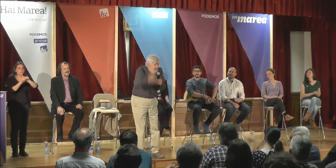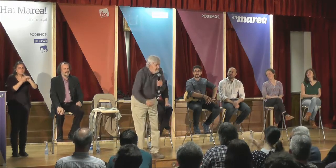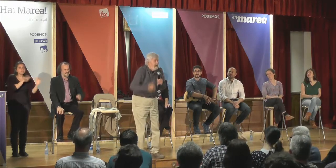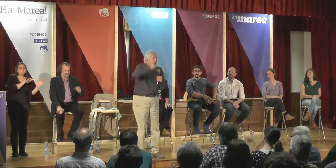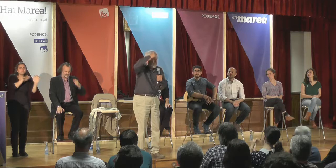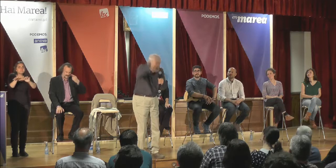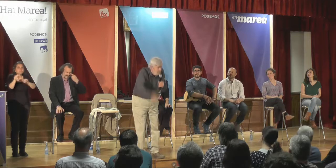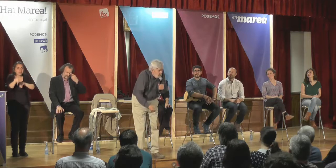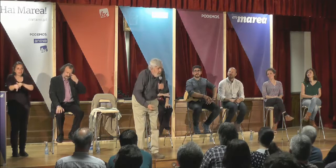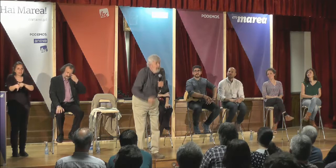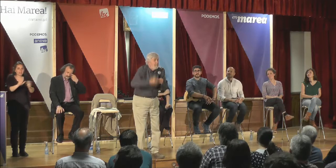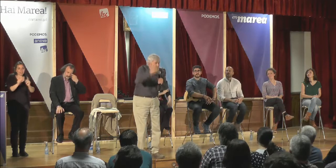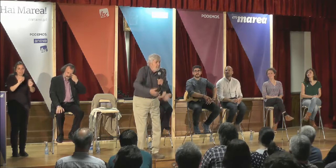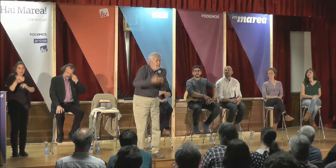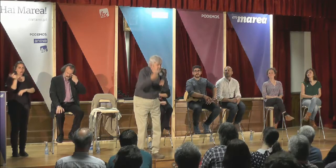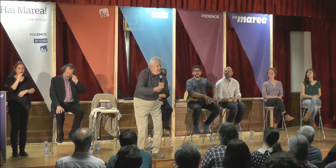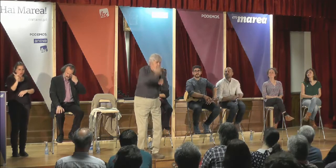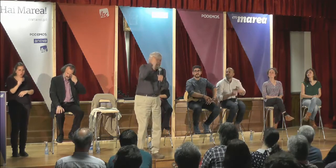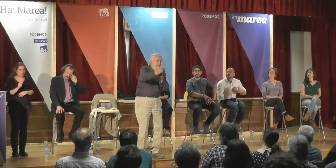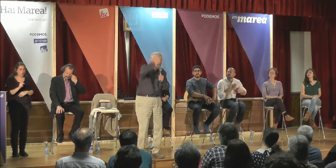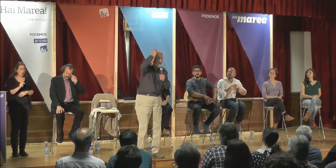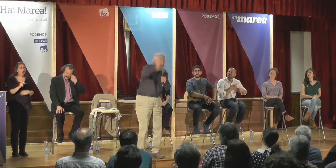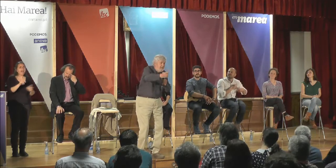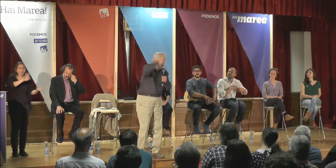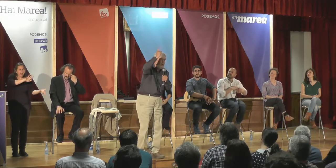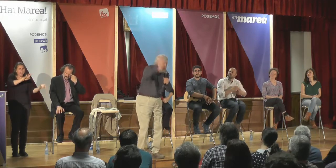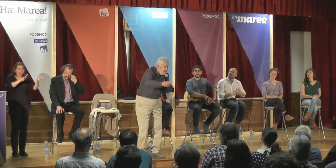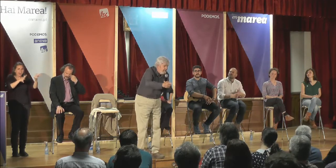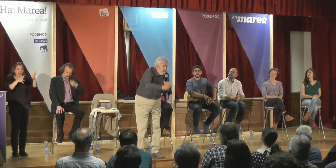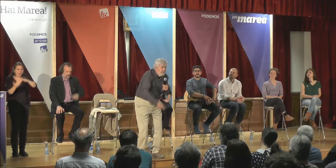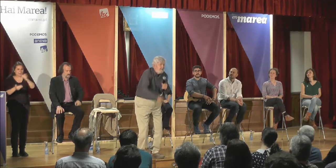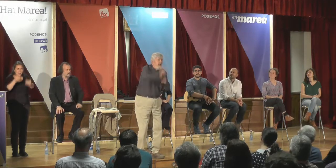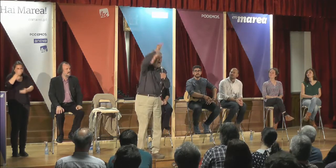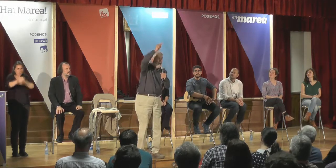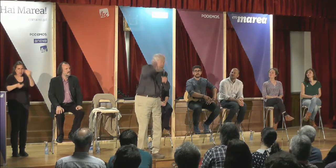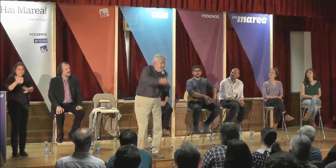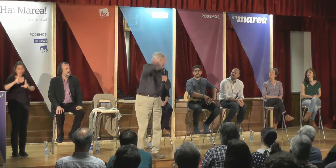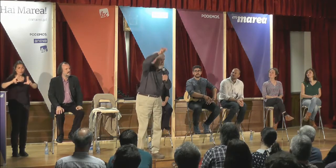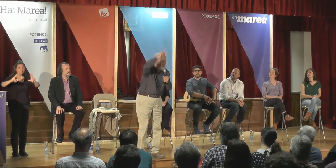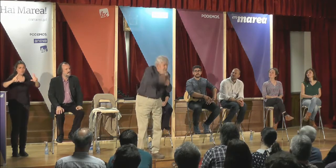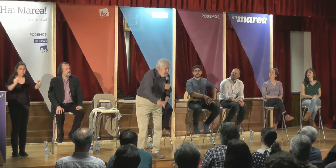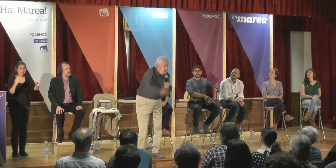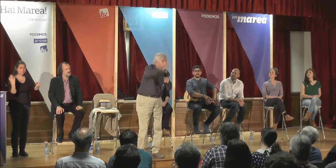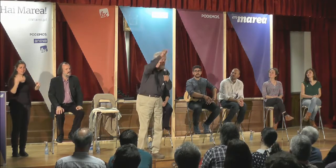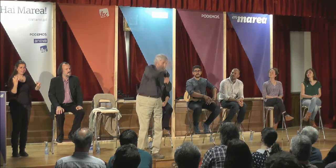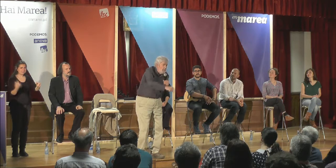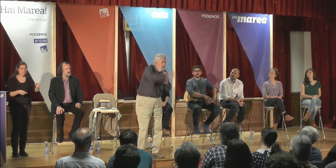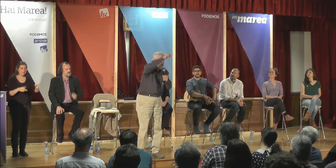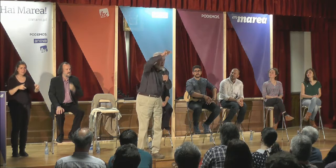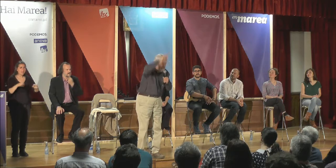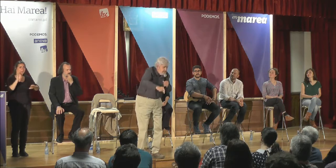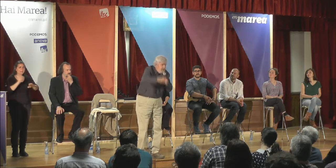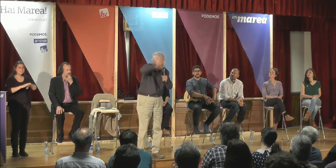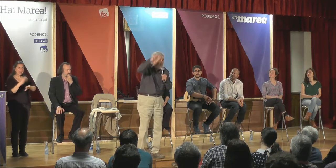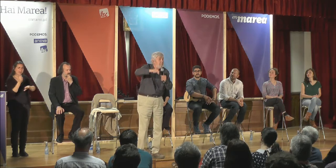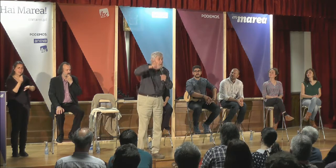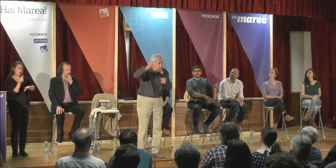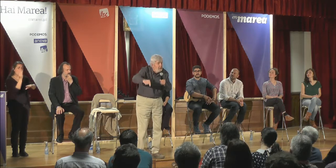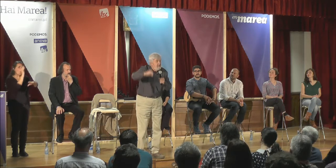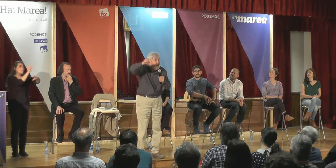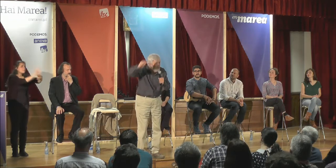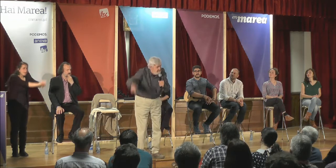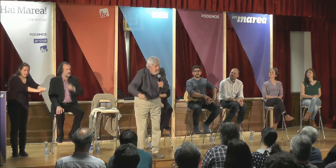unha mudanza a fondo para ir a un proceso que ten que acabar no norte, de acabar, darlle o finiquito ao segundo,